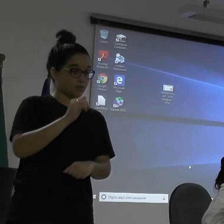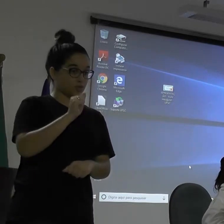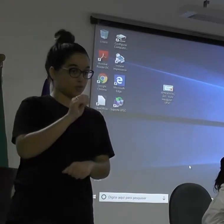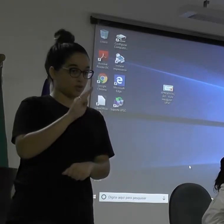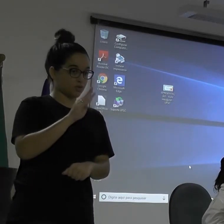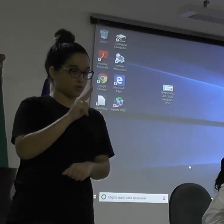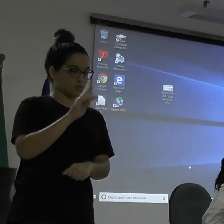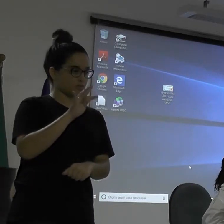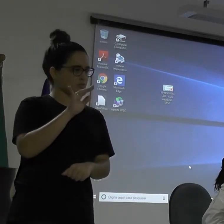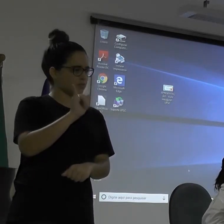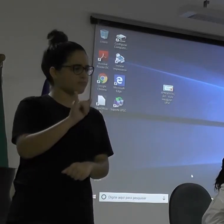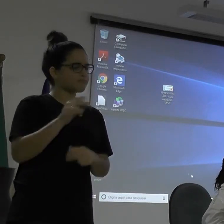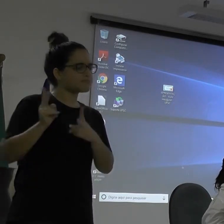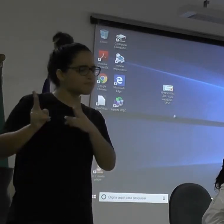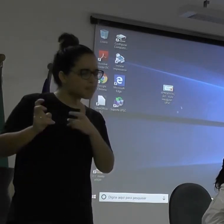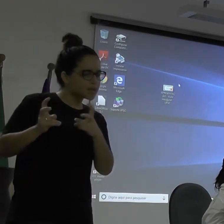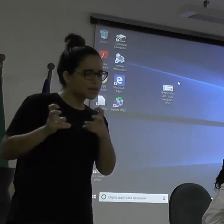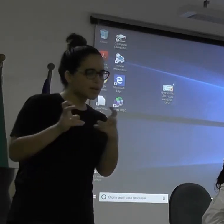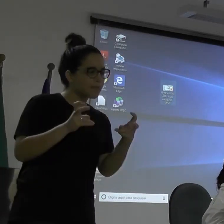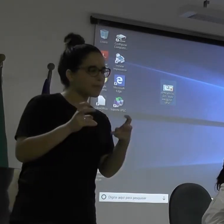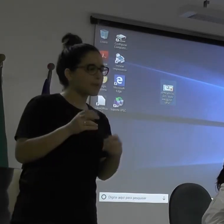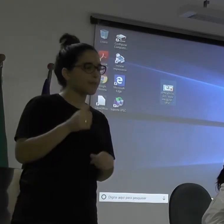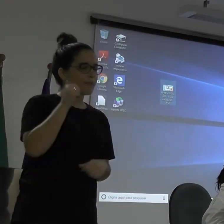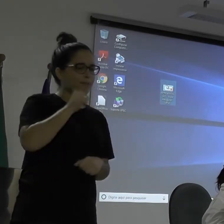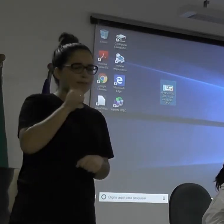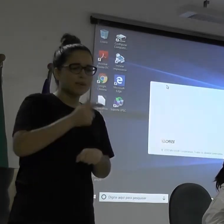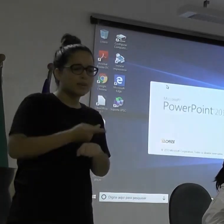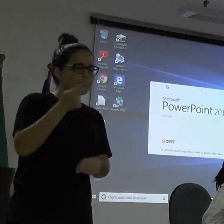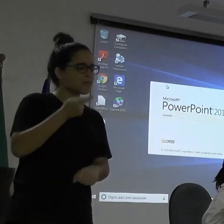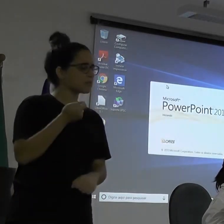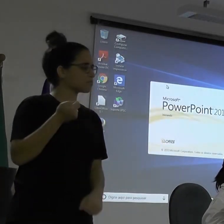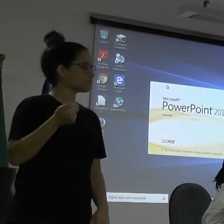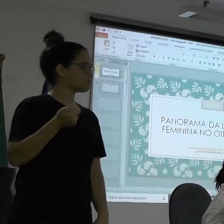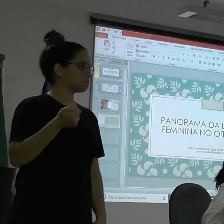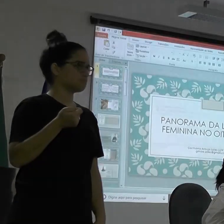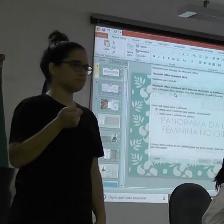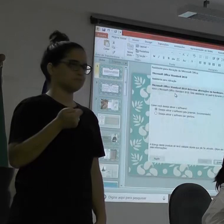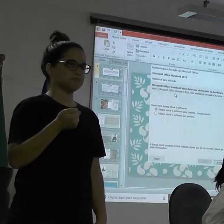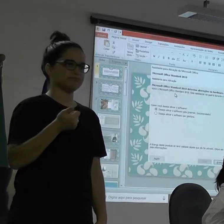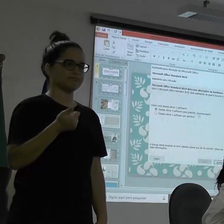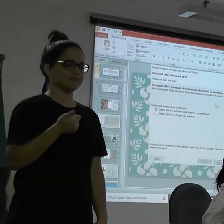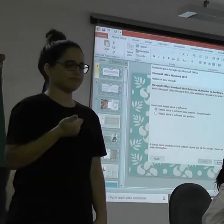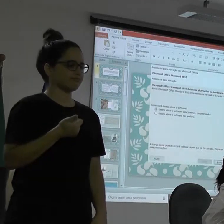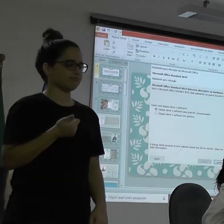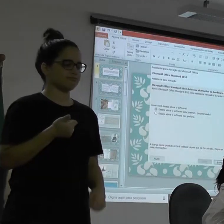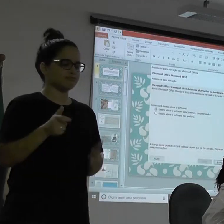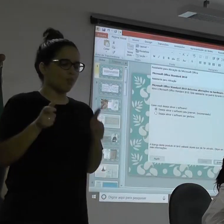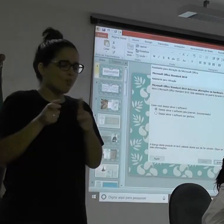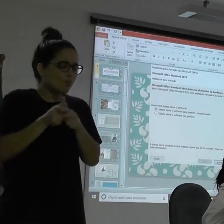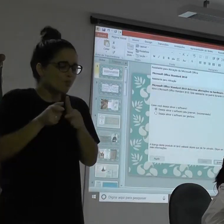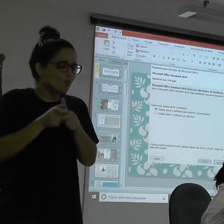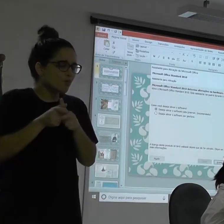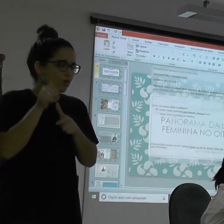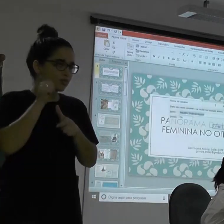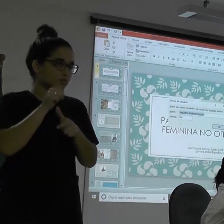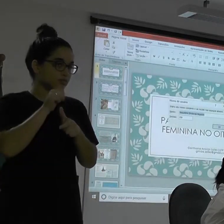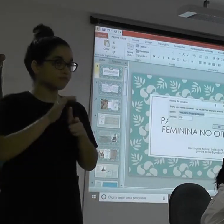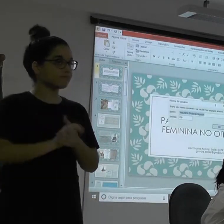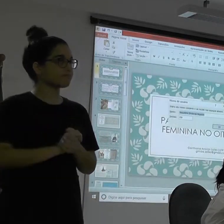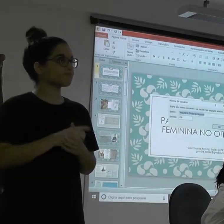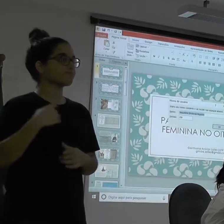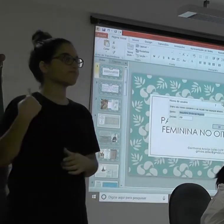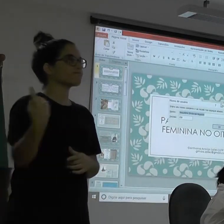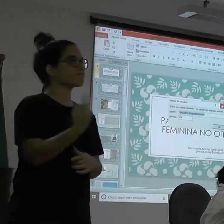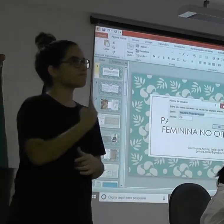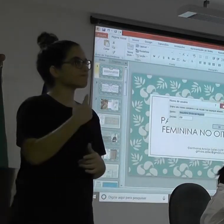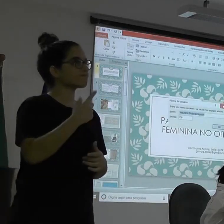acontece. E as mulheres premiadas são muito pouco. São poucas, pouquíssimas. Então a gente fica